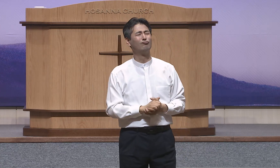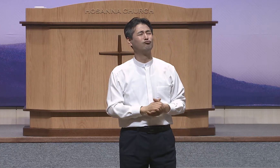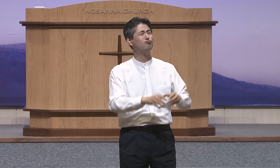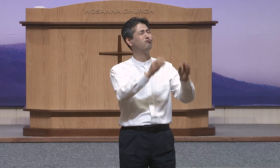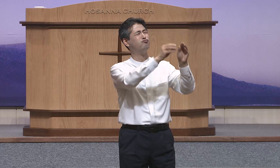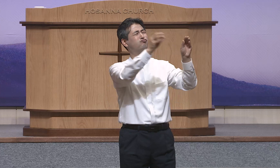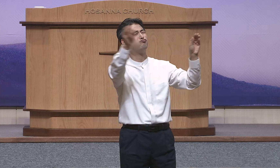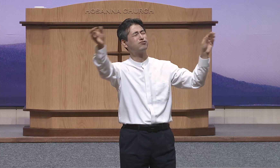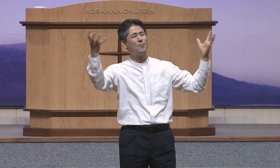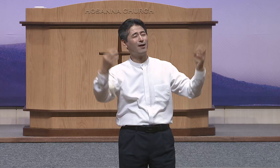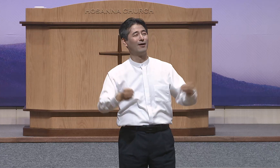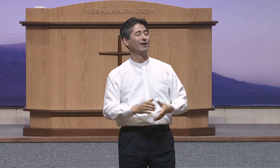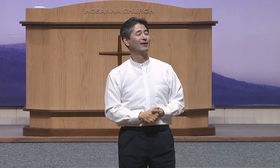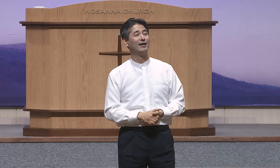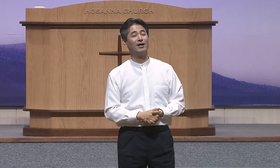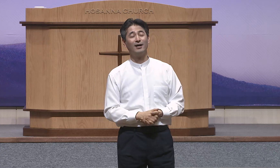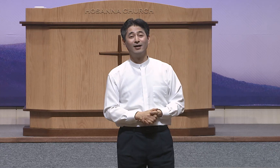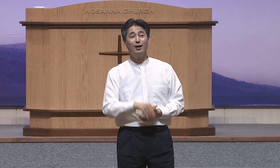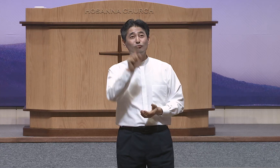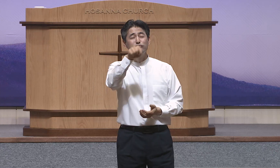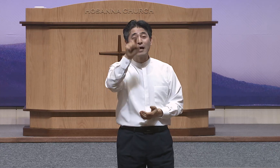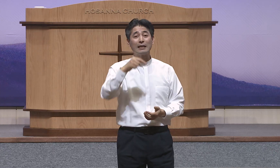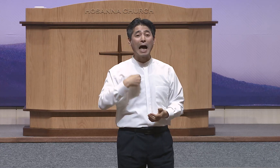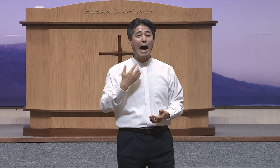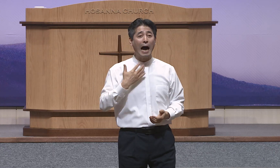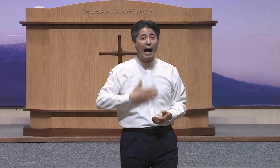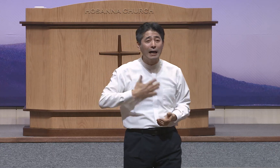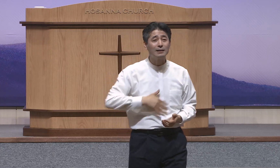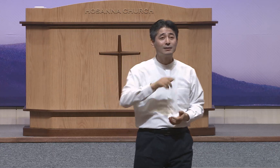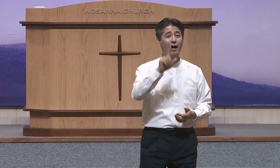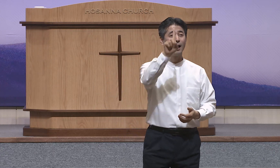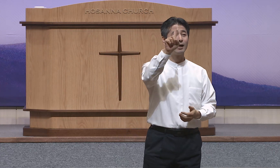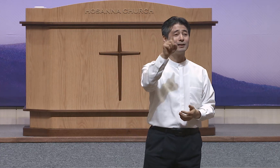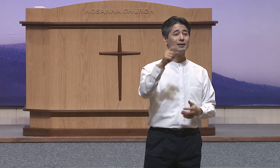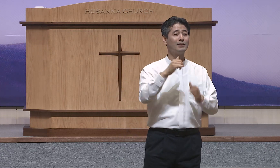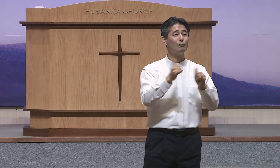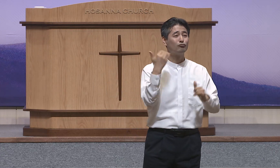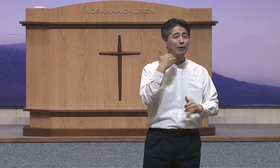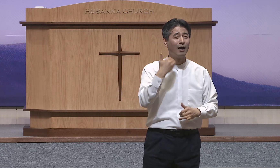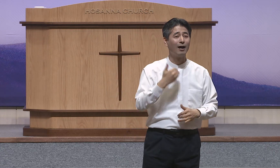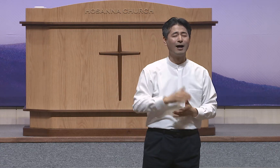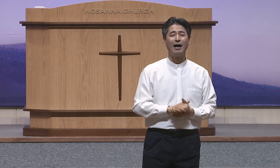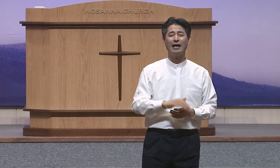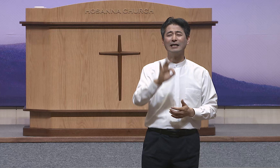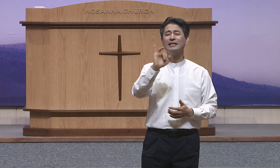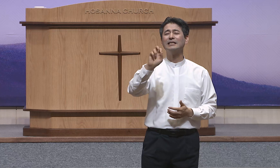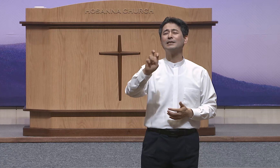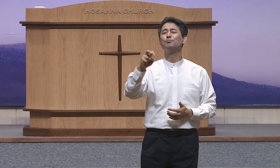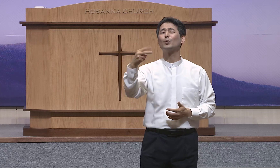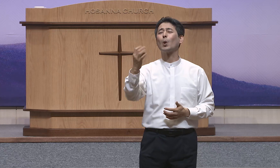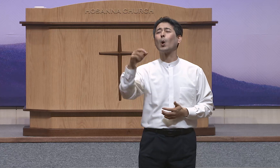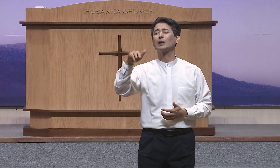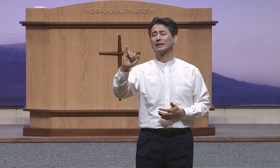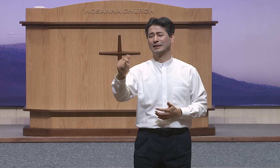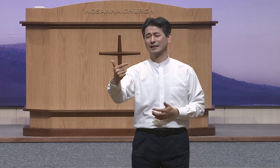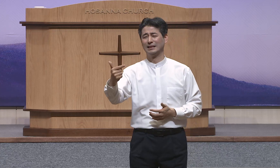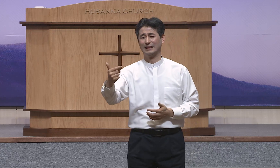몰랐습니다. 그래서 그냥 그것 중에 제가 아는 유일한 분이 거기에 얼굴에 있었어요.